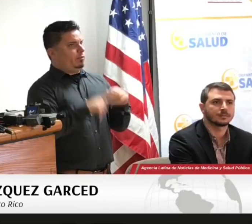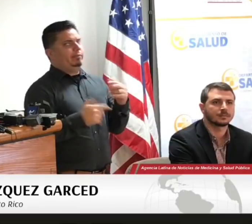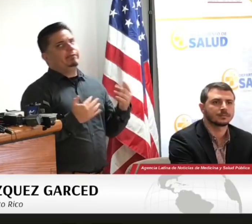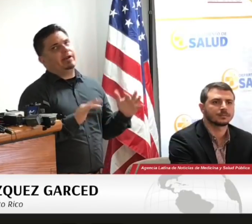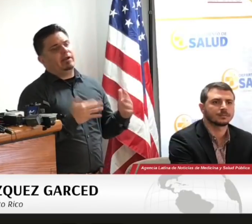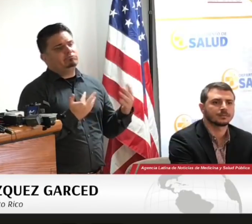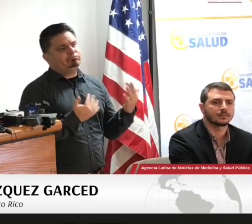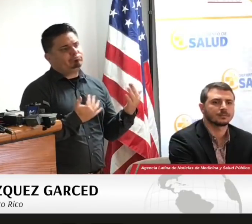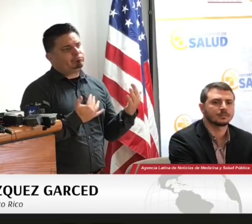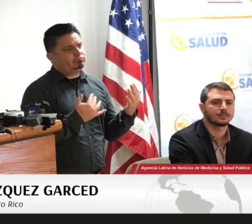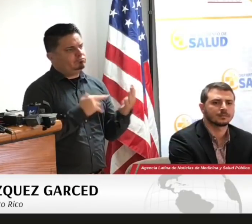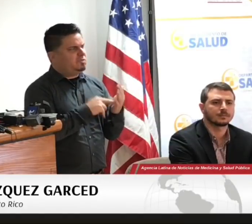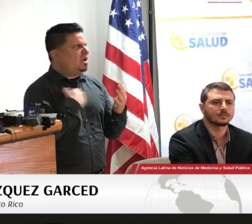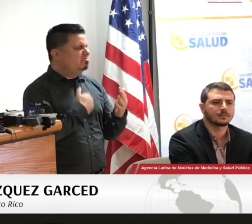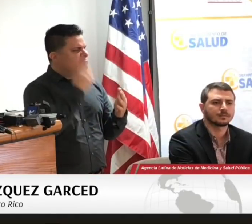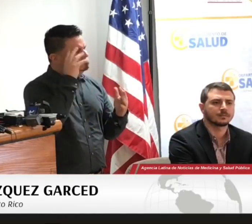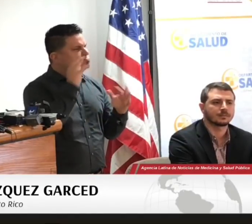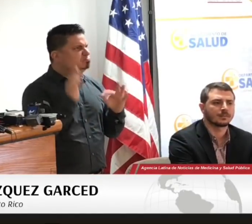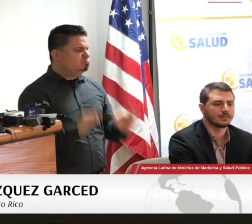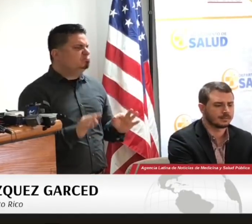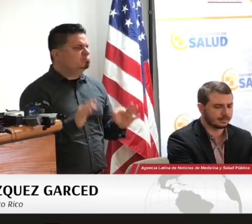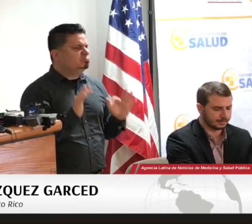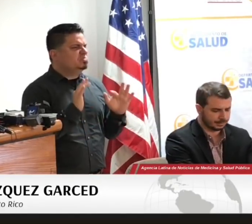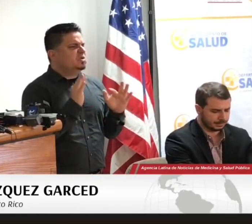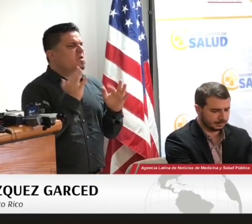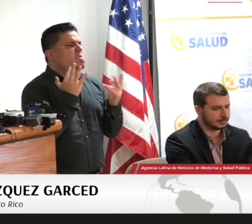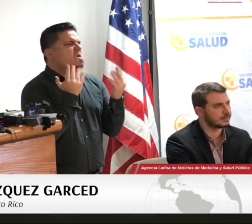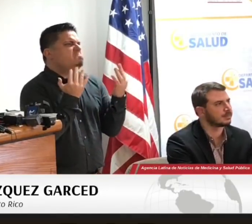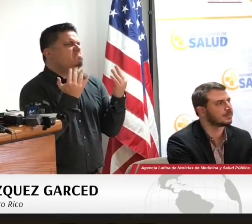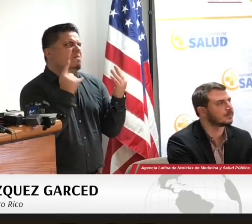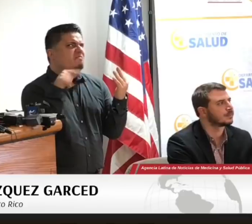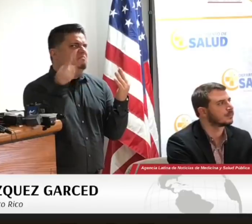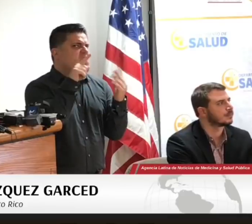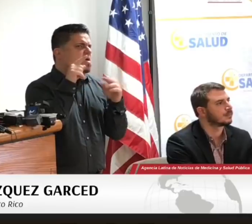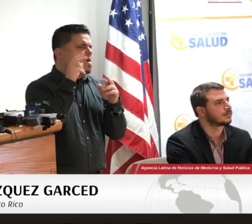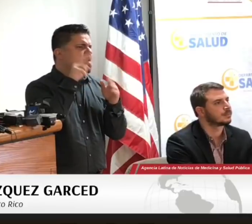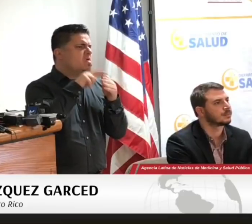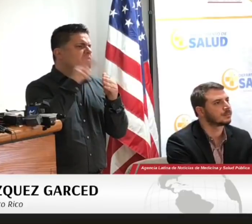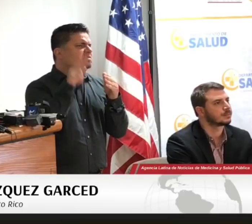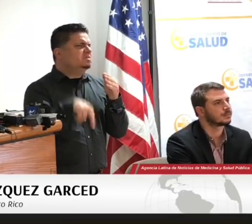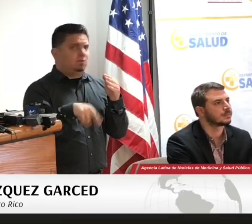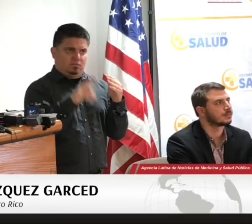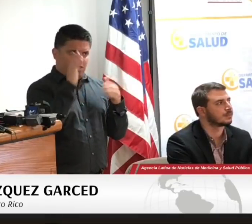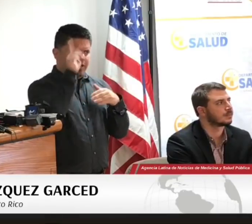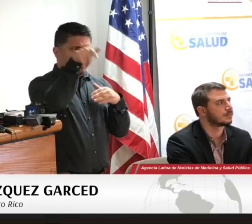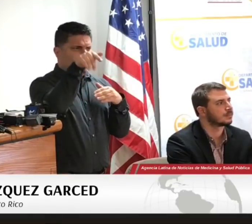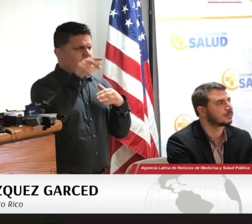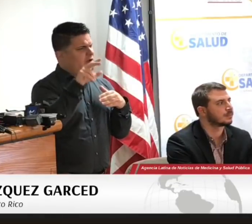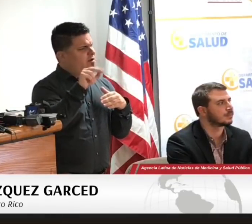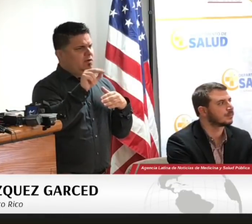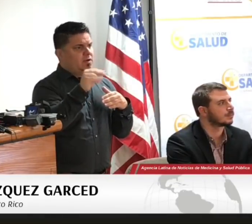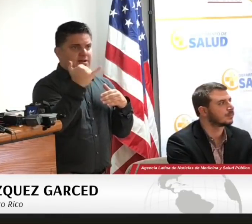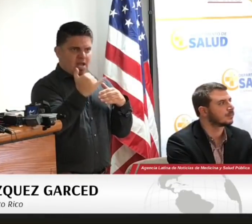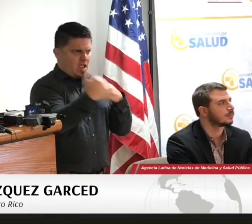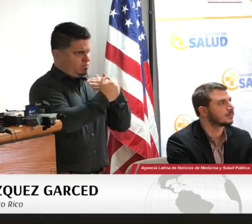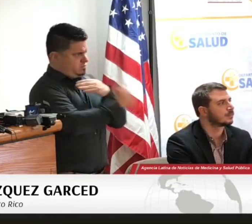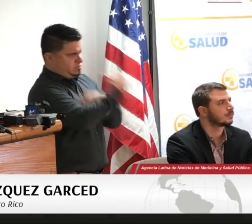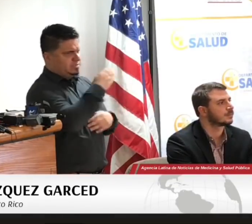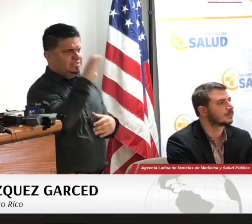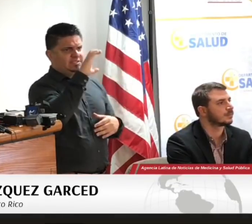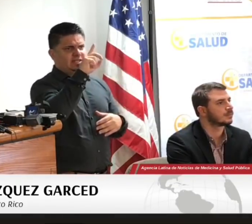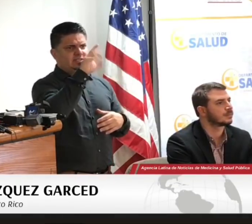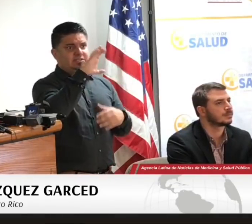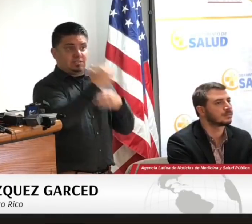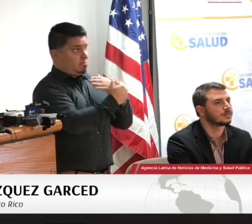como gobernadora, no voy a permitir que el CDC siga retrasando no solamente el resultado, sino también el que nosotros